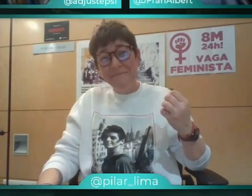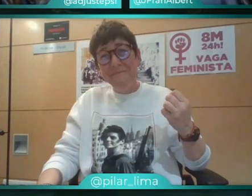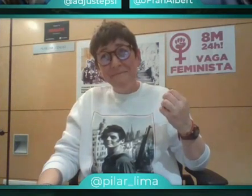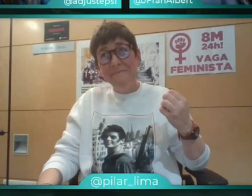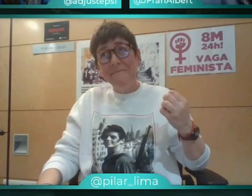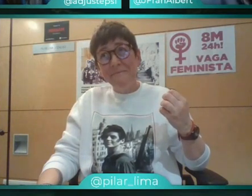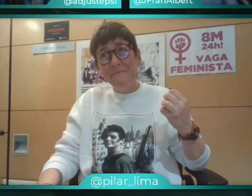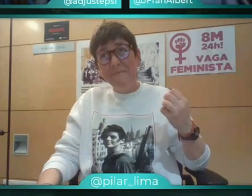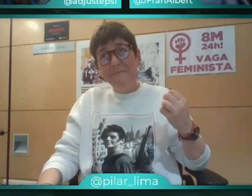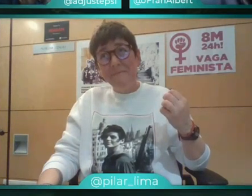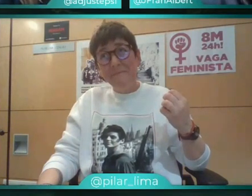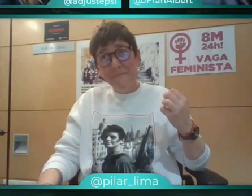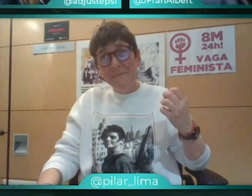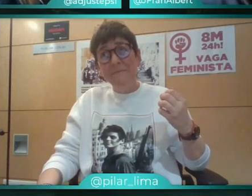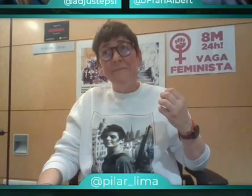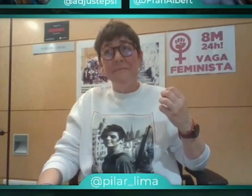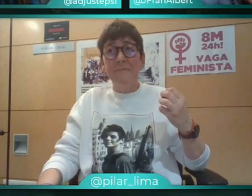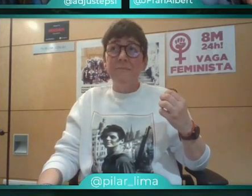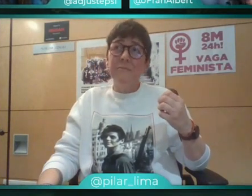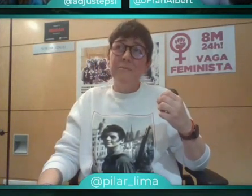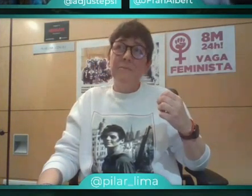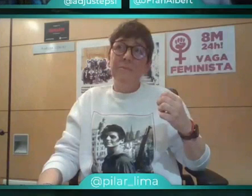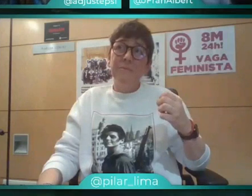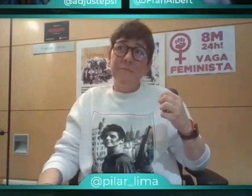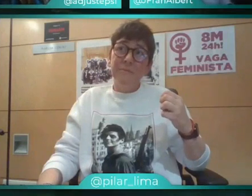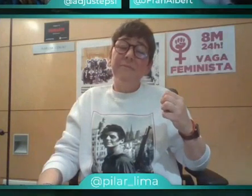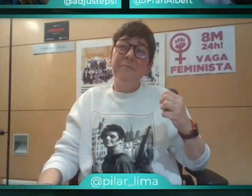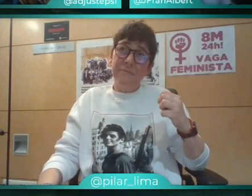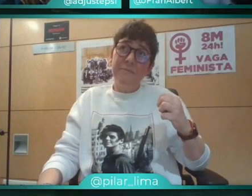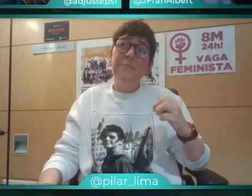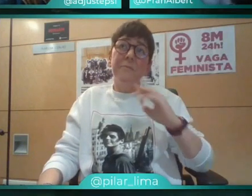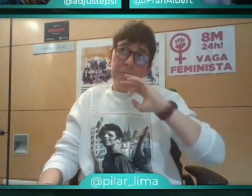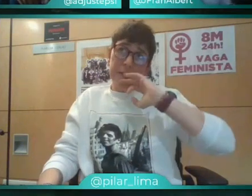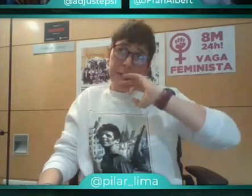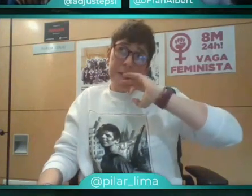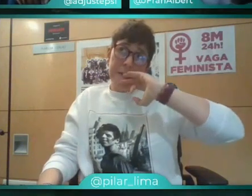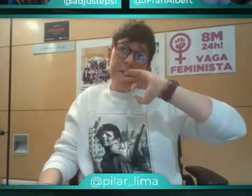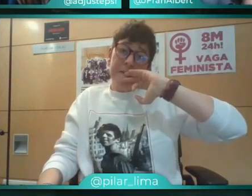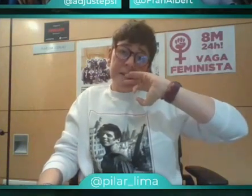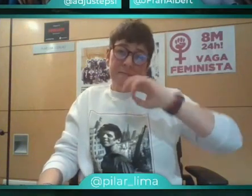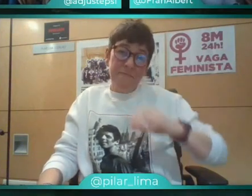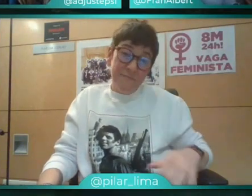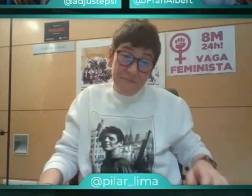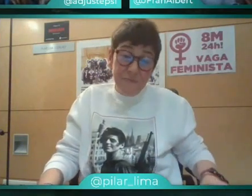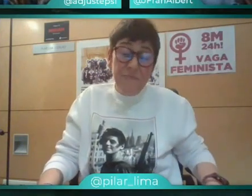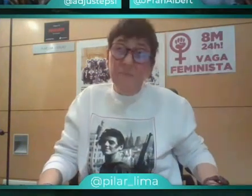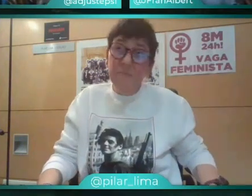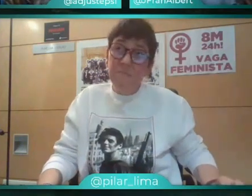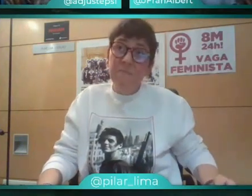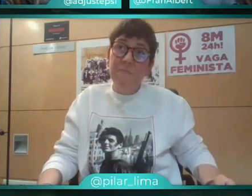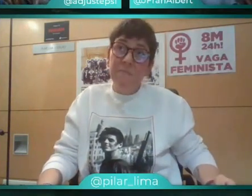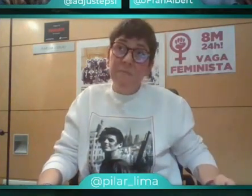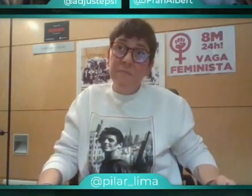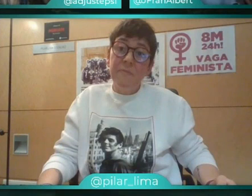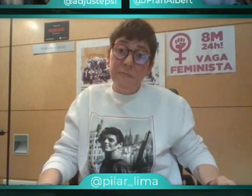Irene Montero lo único que ha estudiado en profundidad es a Pablo Iglesias hombre como puedes soltar esas cosas es que es que esos inadmisible Y sí que es verdad